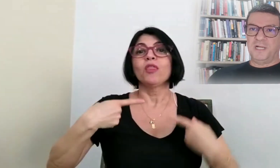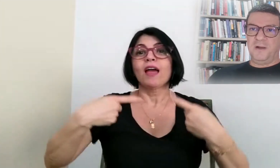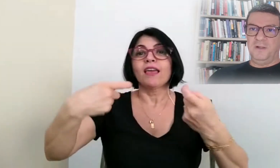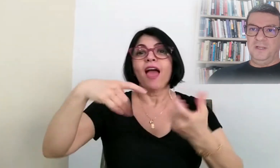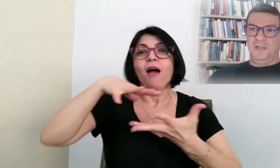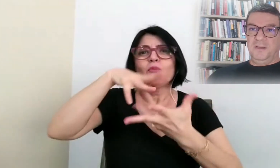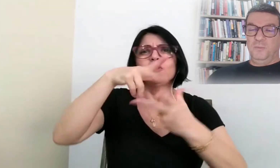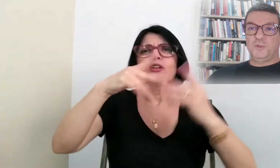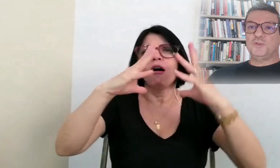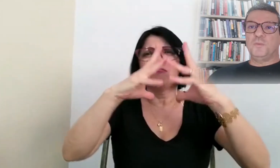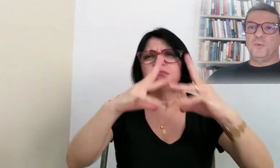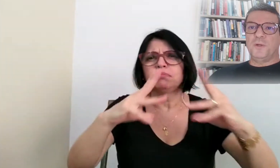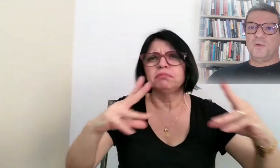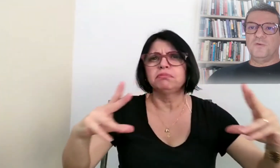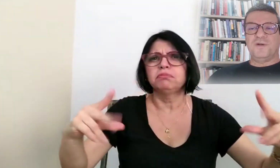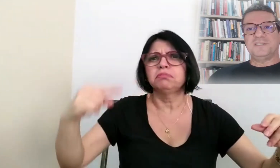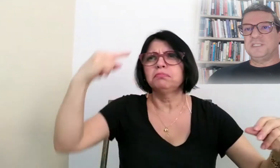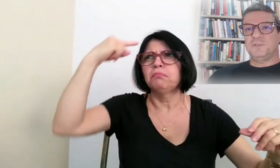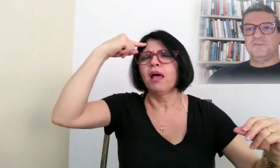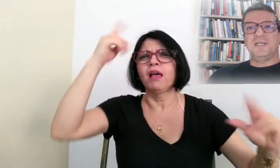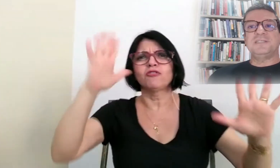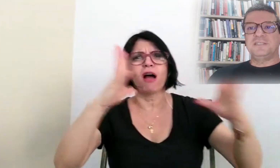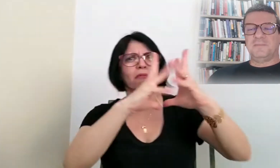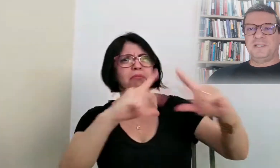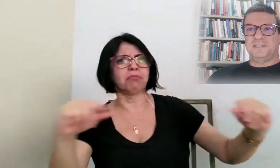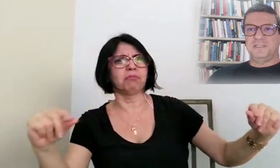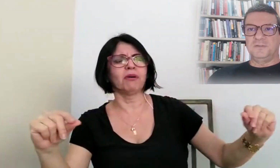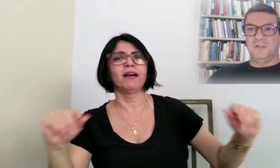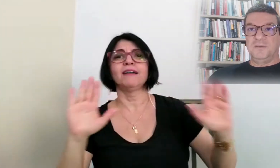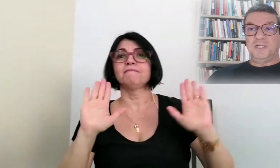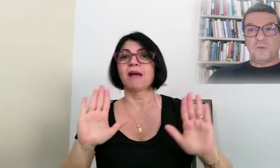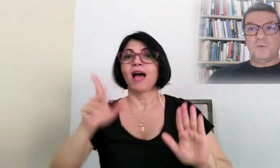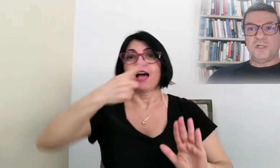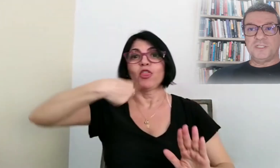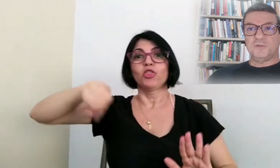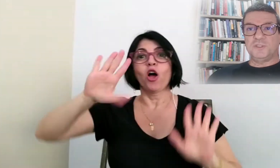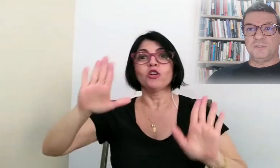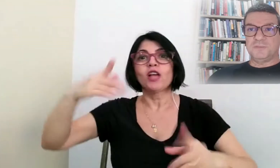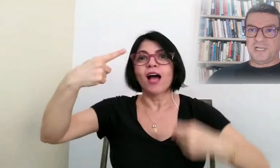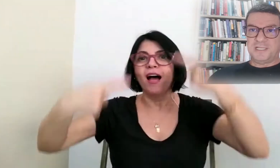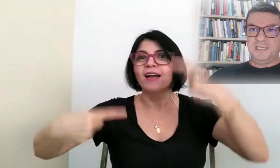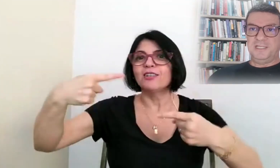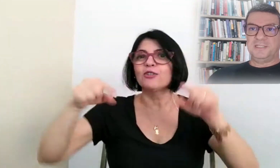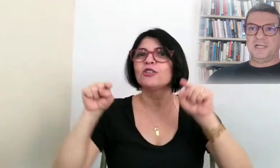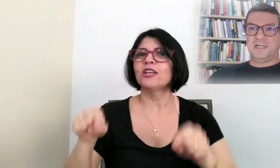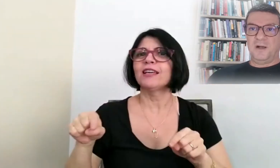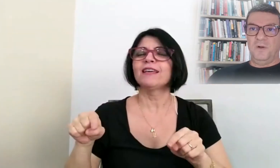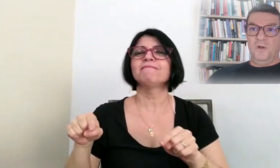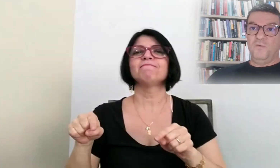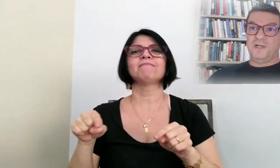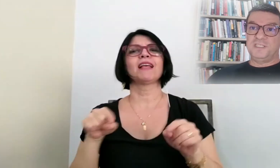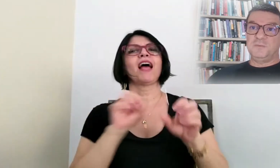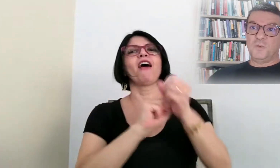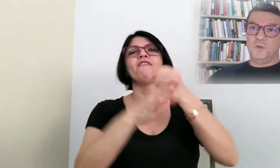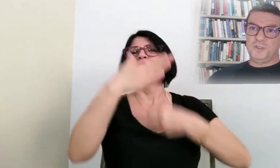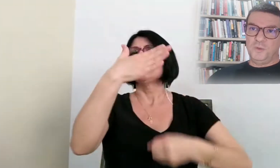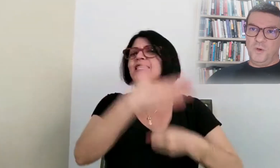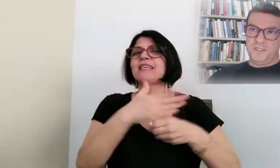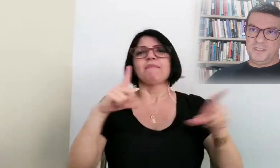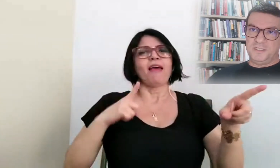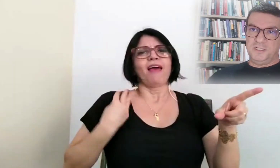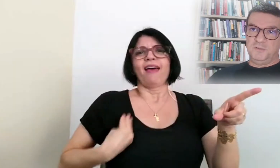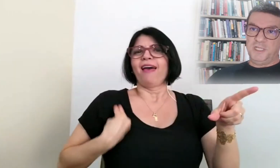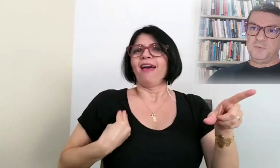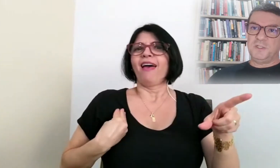Guerra Mundial, muitos supunham que o fascismo tivesse desaparecido, mas como nós já discutimos aqui neste canal, o fascismo